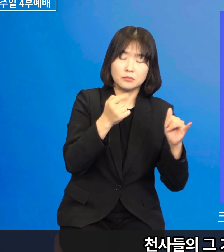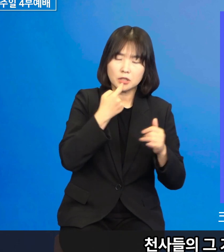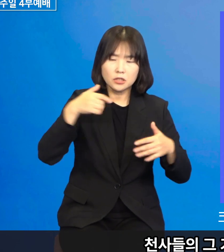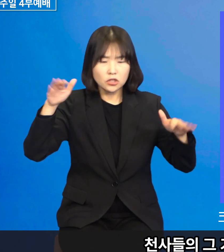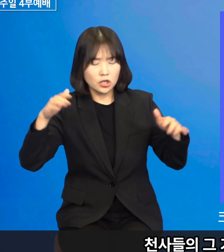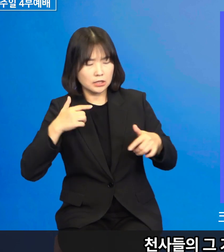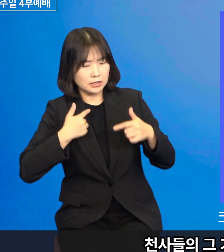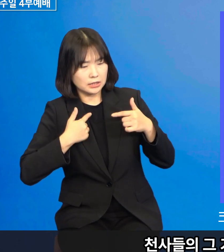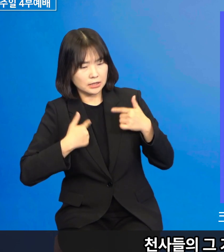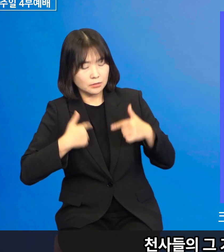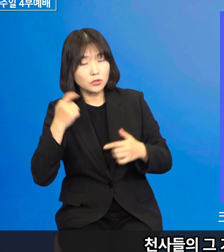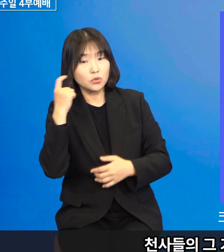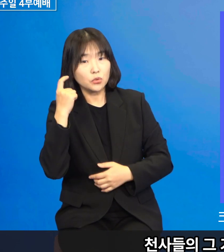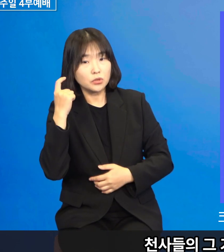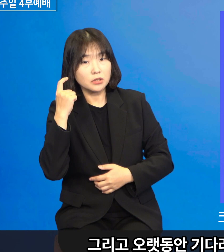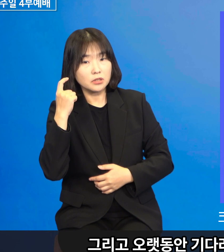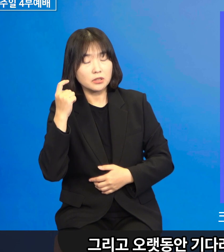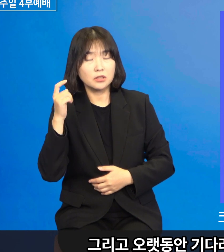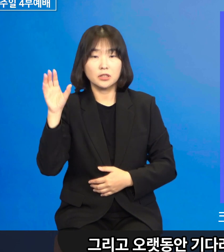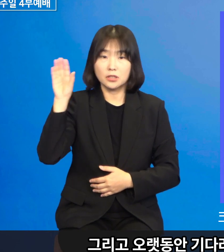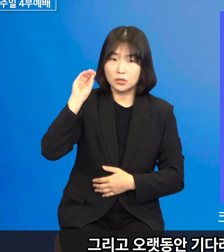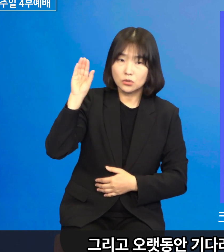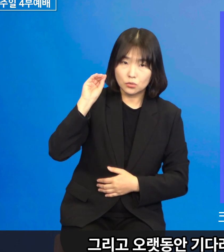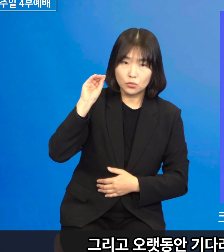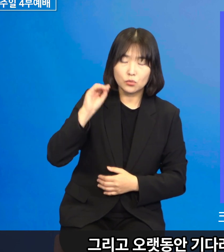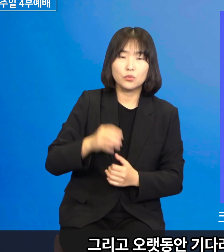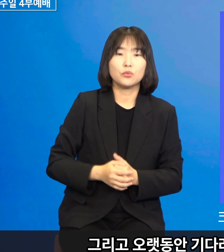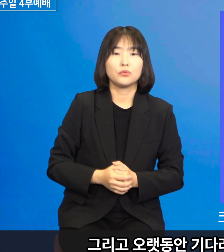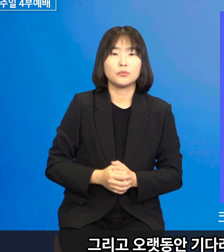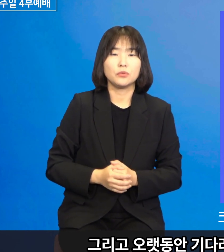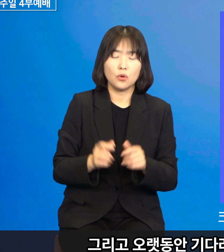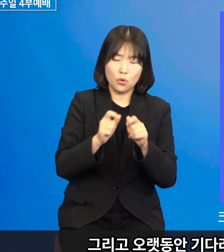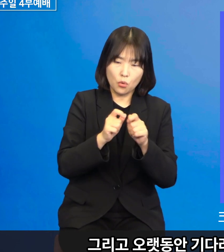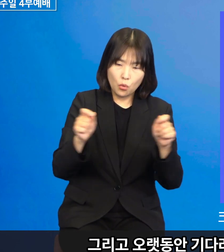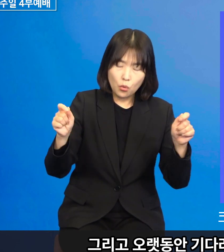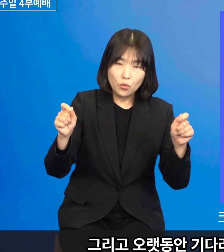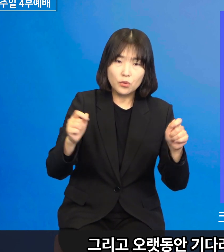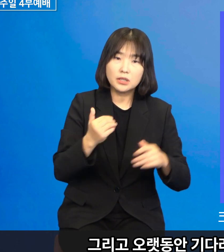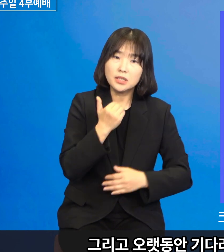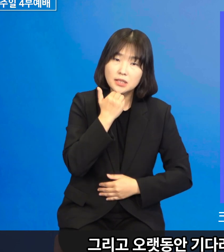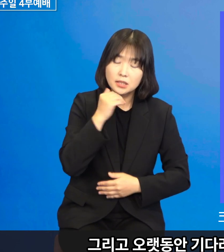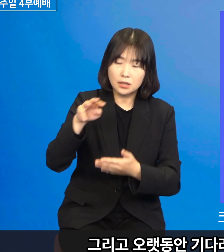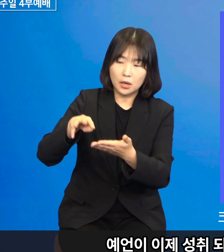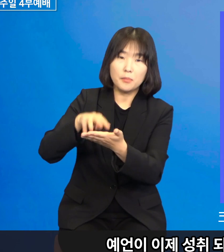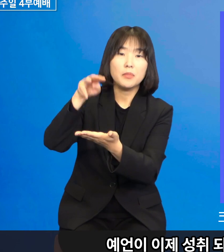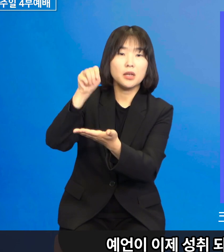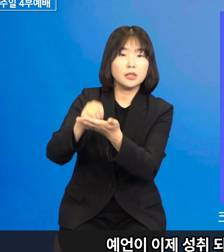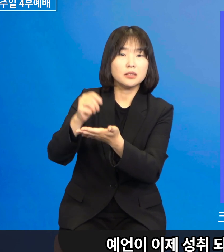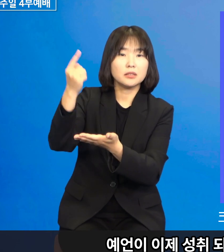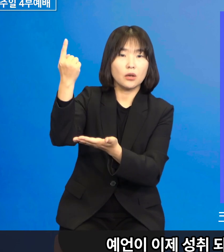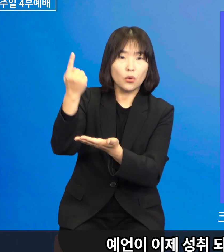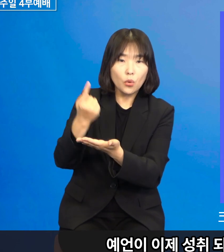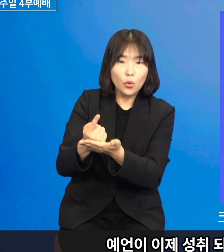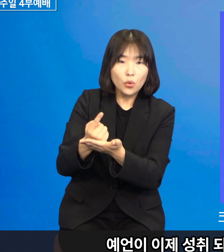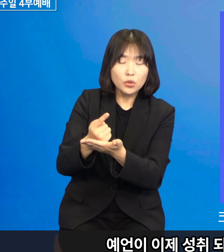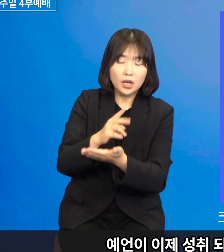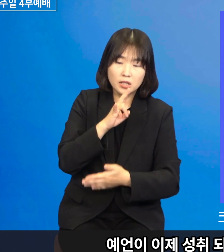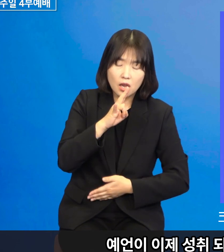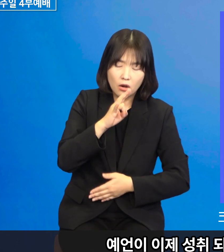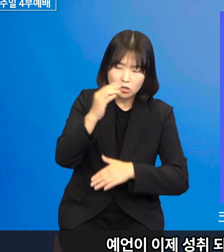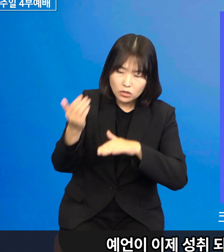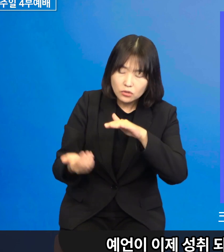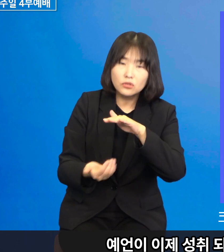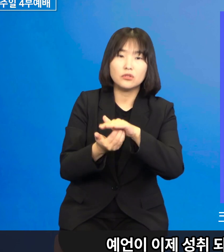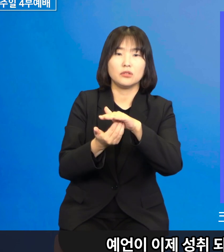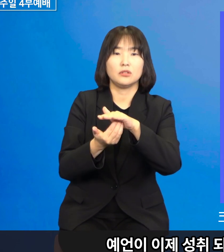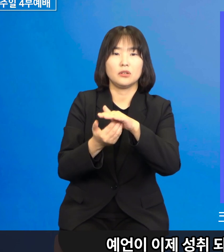기쁜 소식을 듣고, 그리고 오랫동안 기다려왔던 그 메시아가 온다는 예언이 이제 성취되었다는